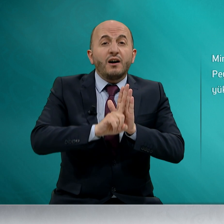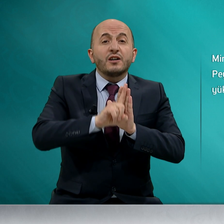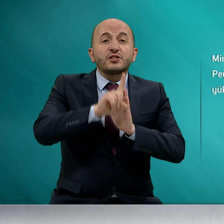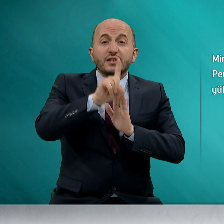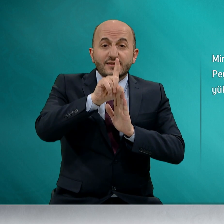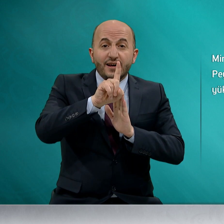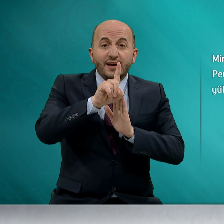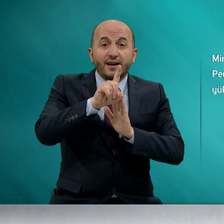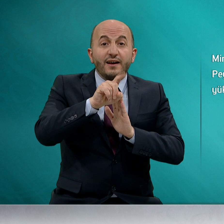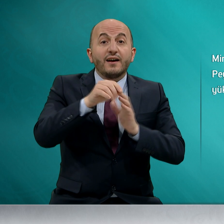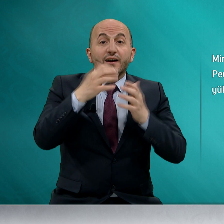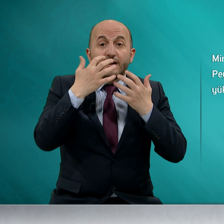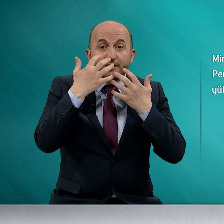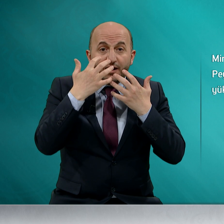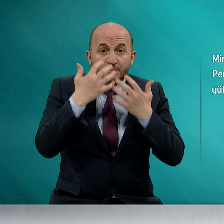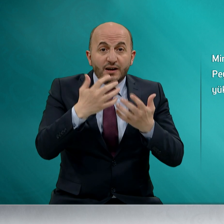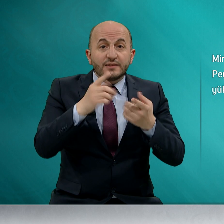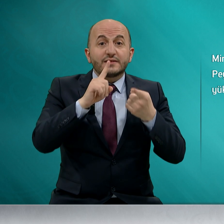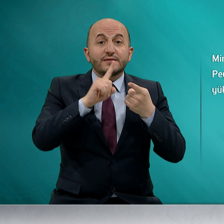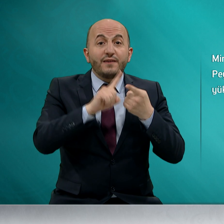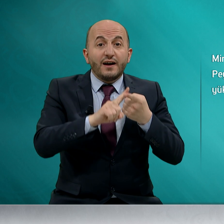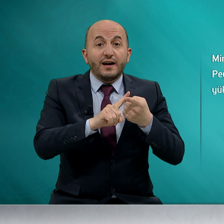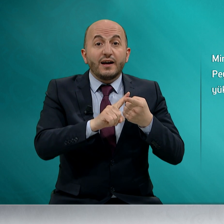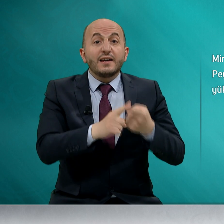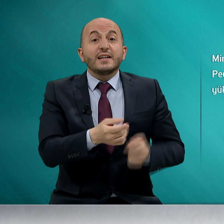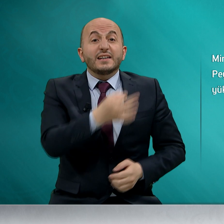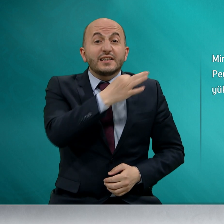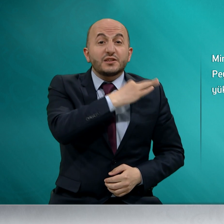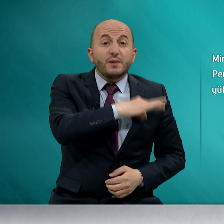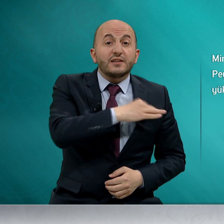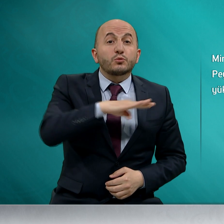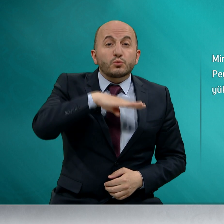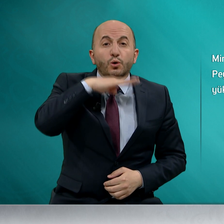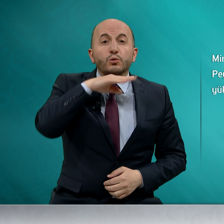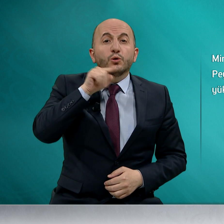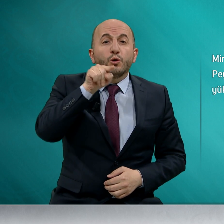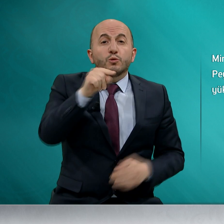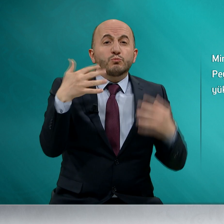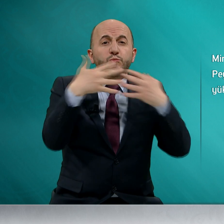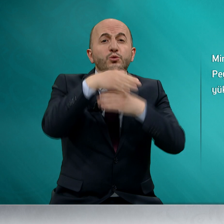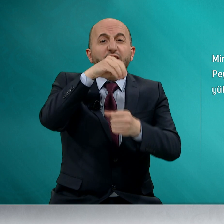Miraç ise rahmet ve hikmet dolu bu